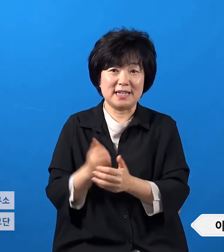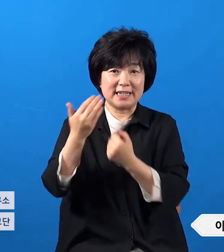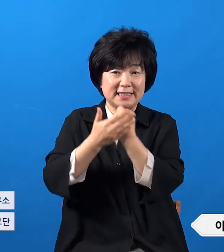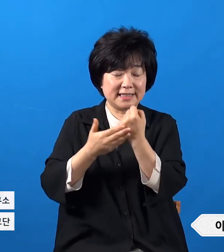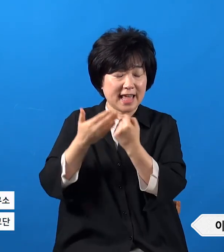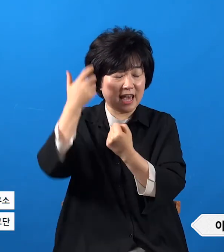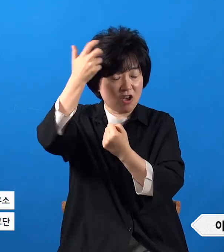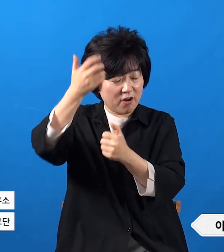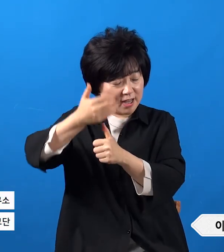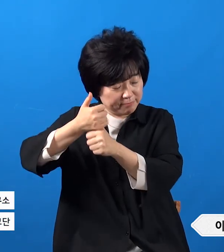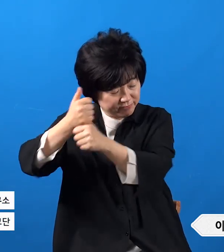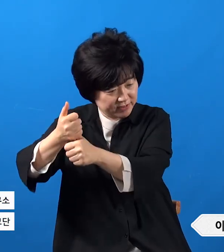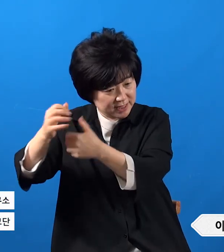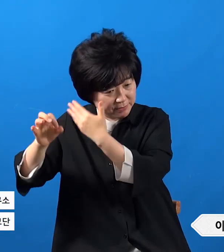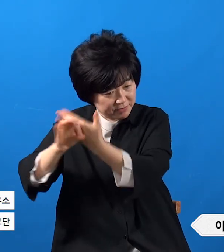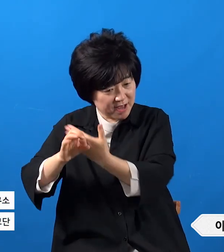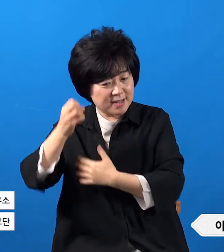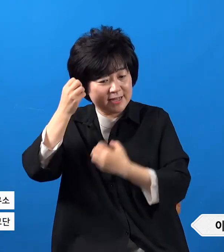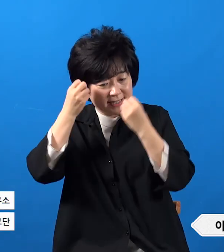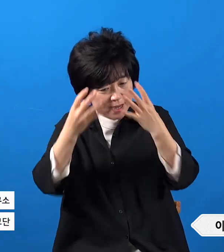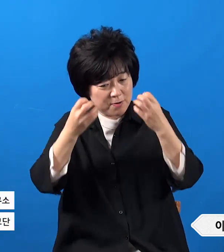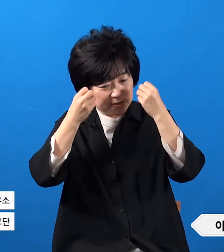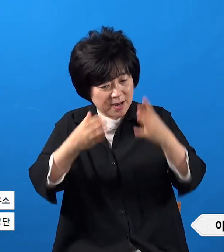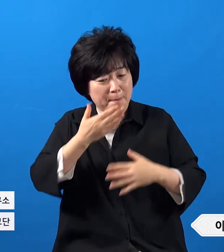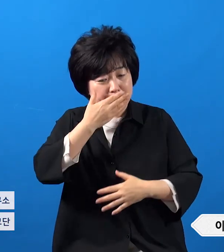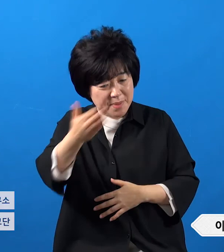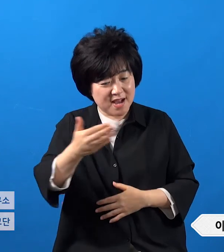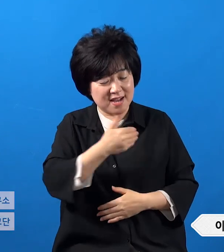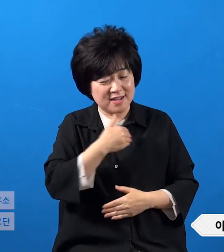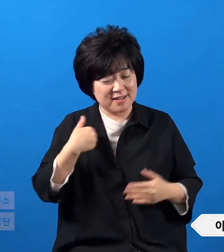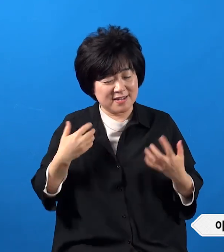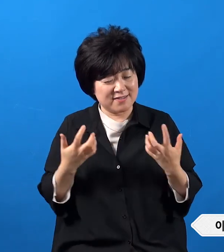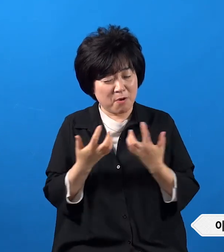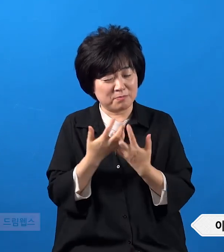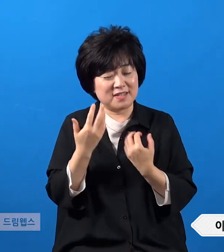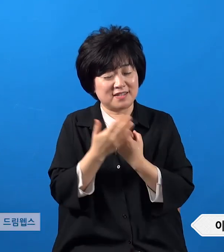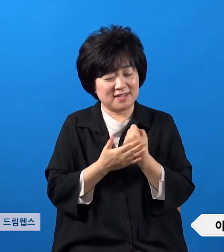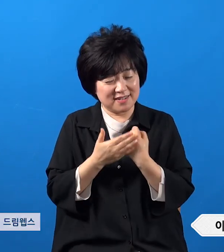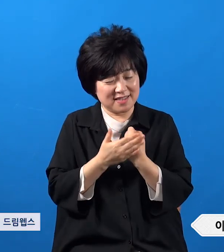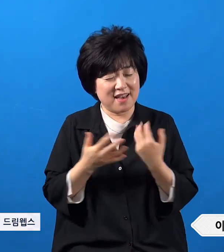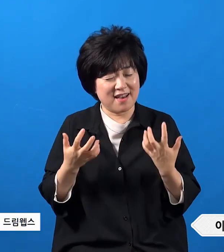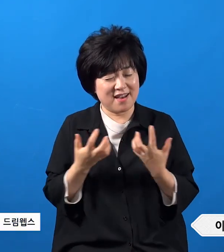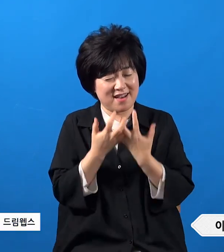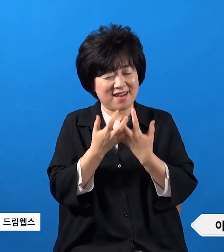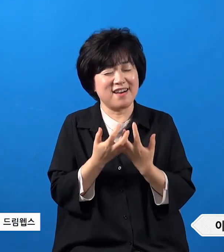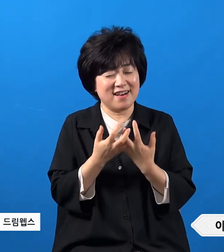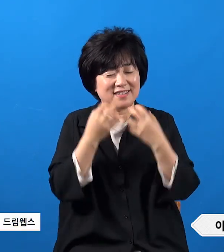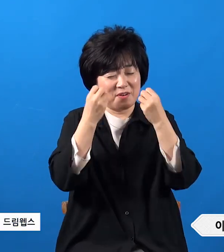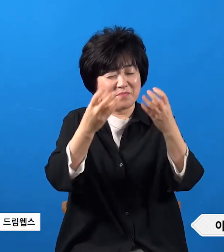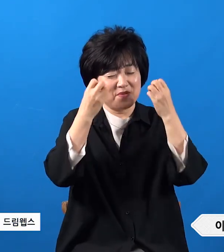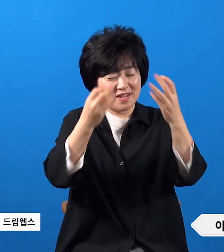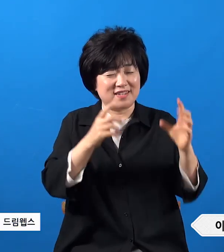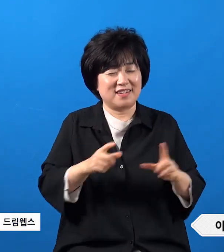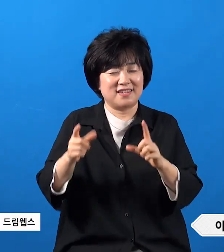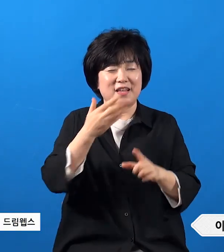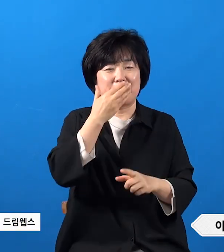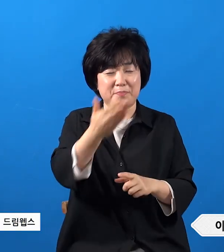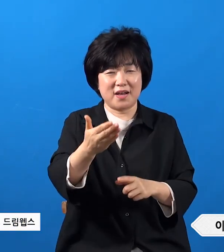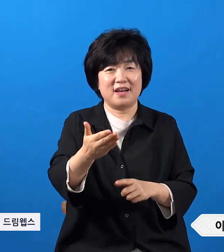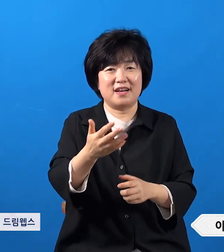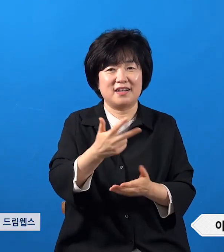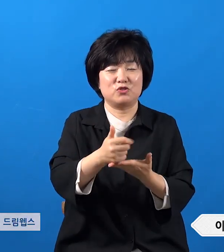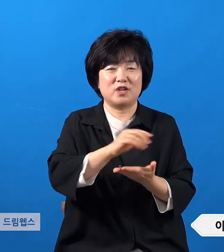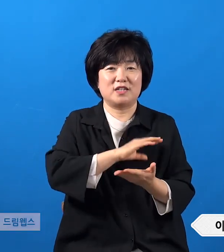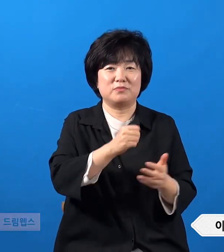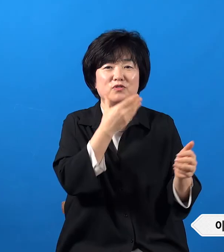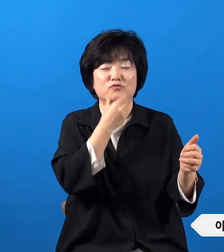것입니다. 넘치는 자유와 넘치는 은혜를 함께 나누는 축제의 장이 벌어질 것입니다. 이 은혜가 우리 가운데 넘치기를